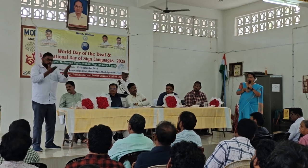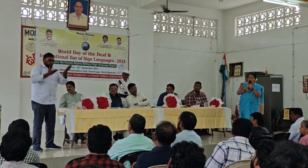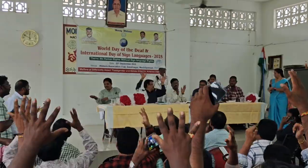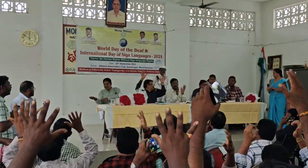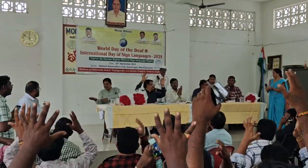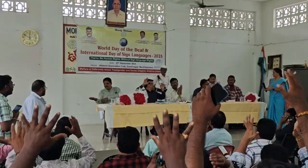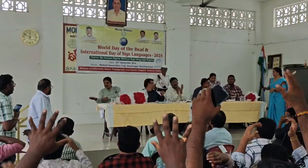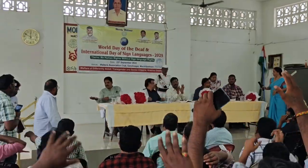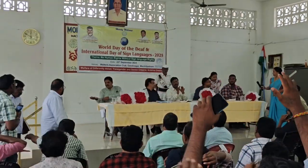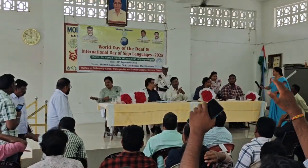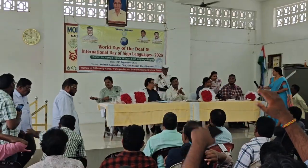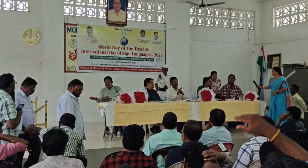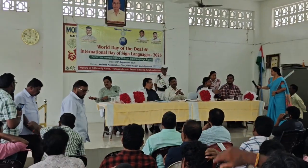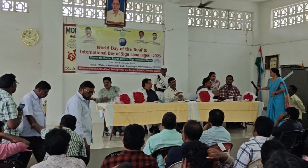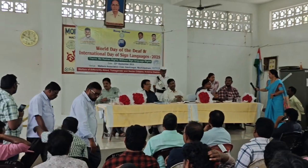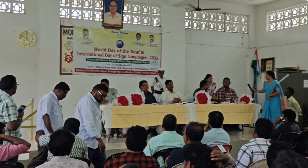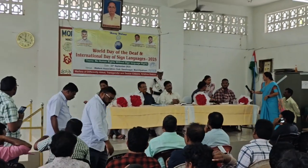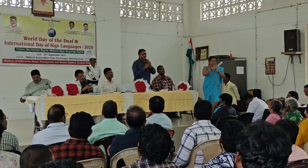మీకేమో